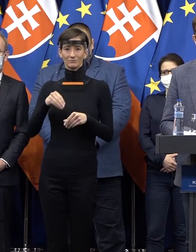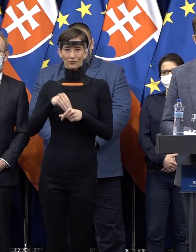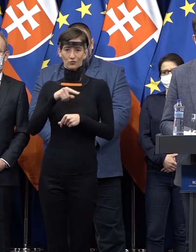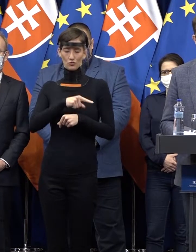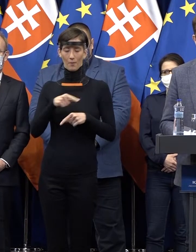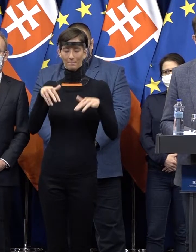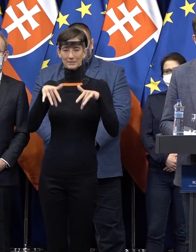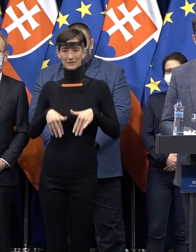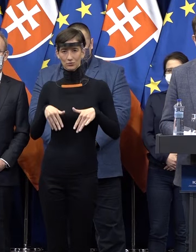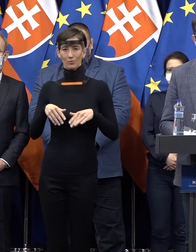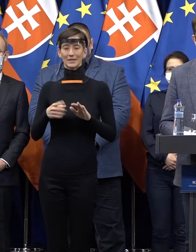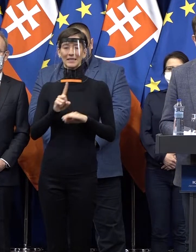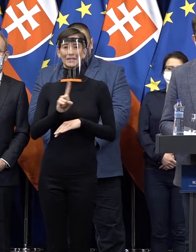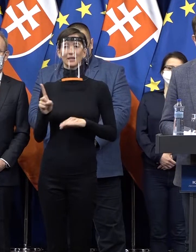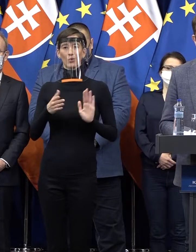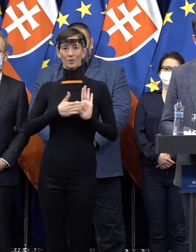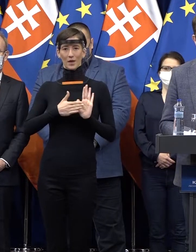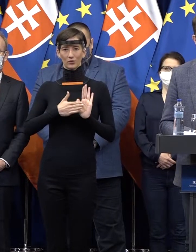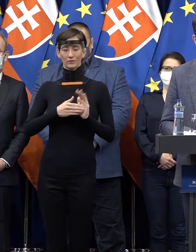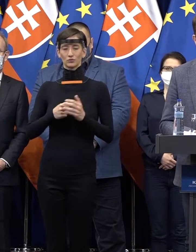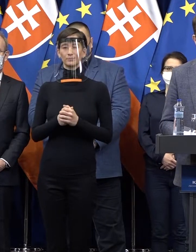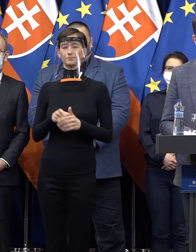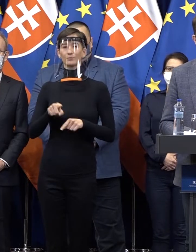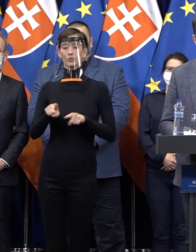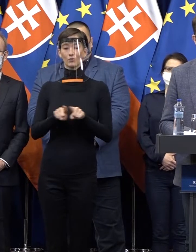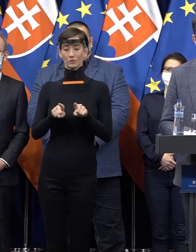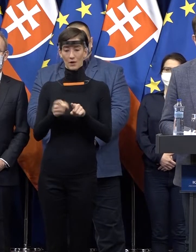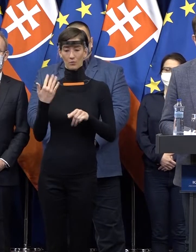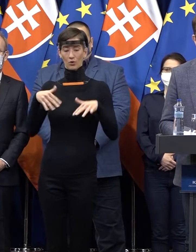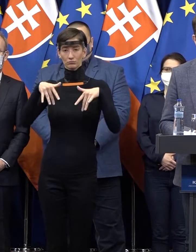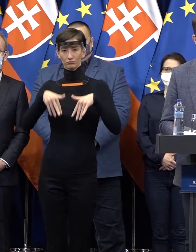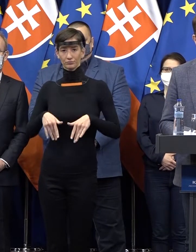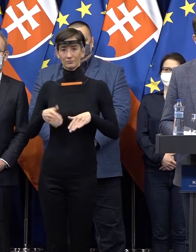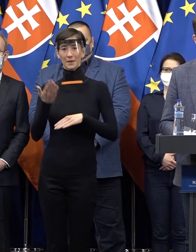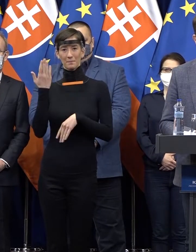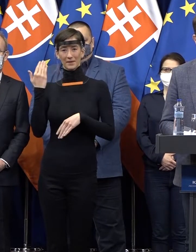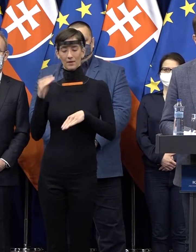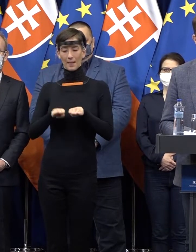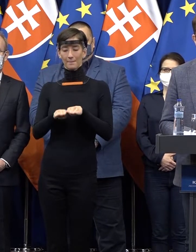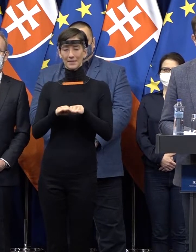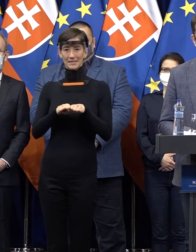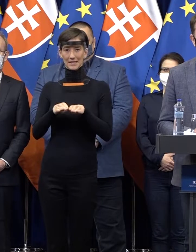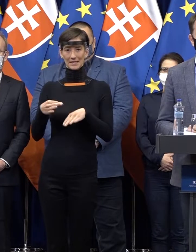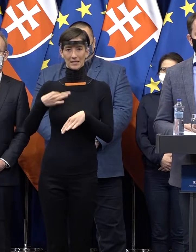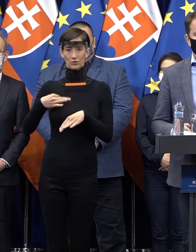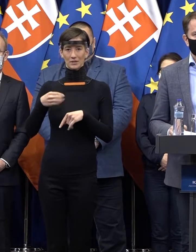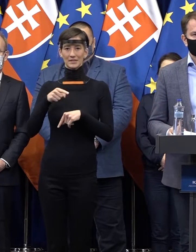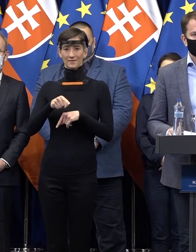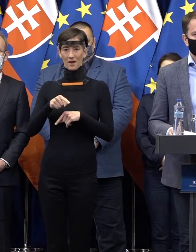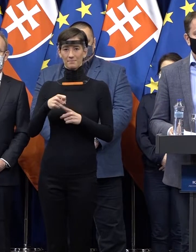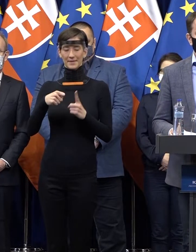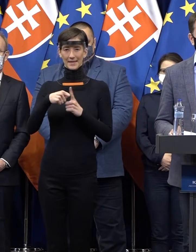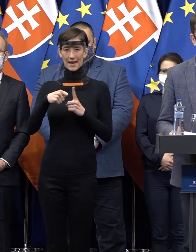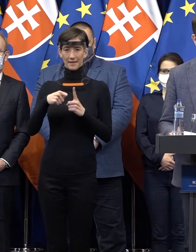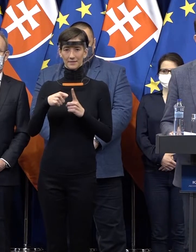Matoviča pod vedením exministerky zdravotníctva docentky Andrej Kalavskej, ako aj odborníčky na tropické